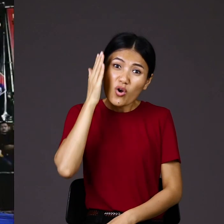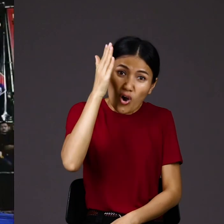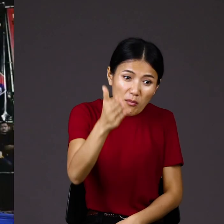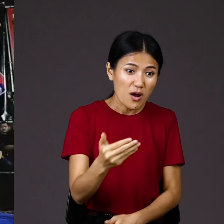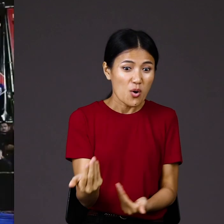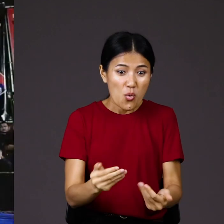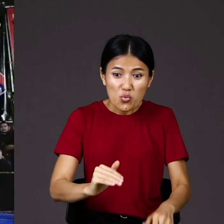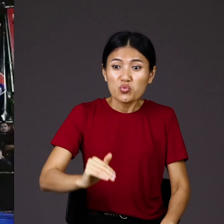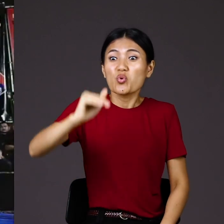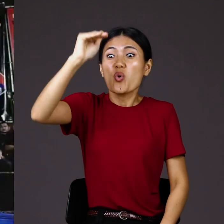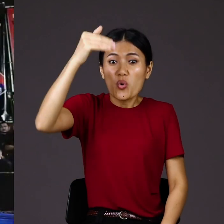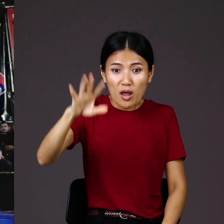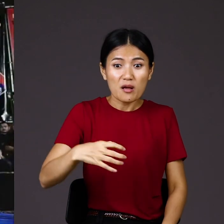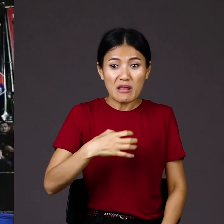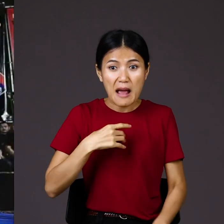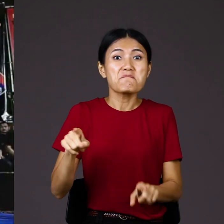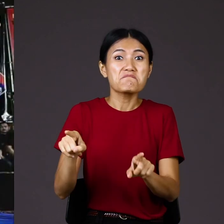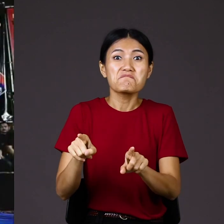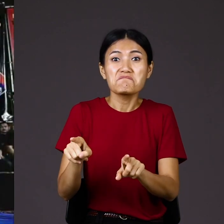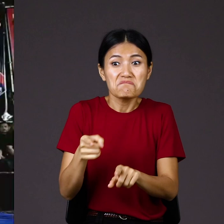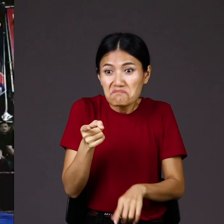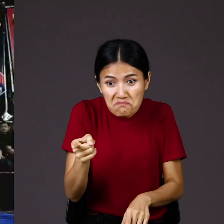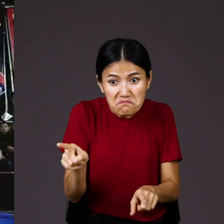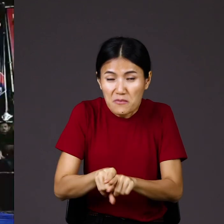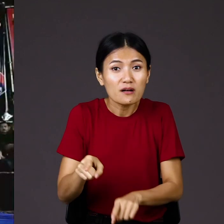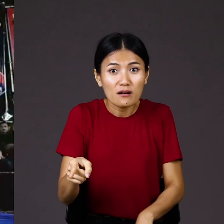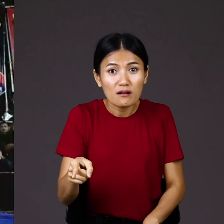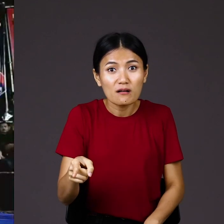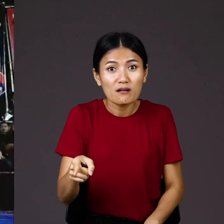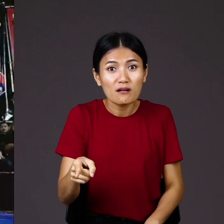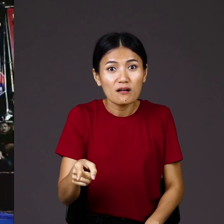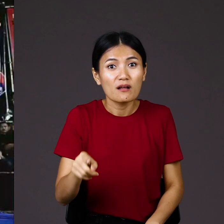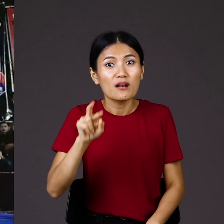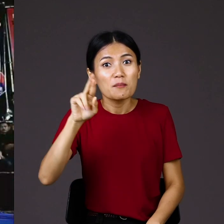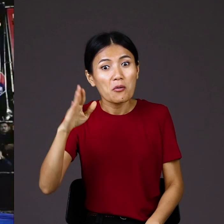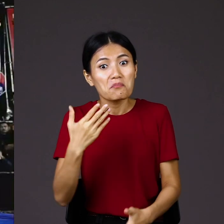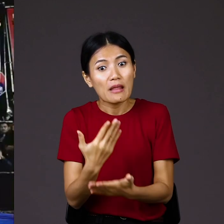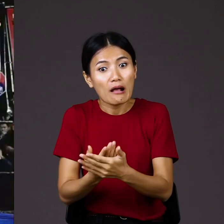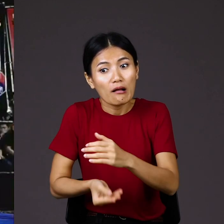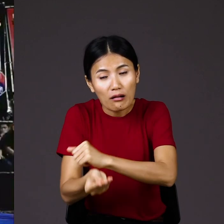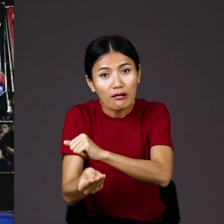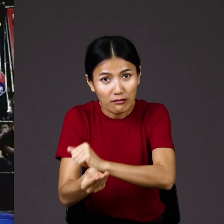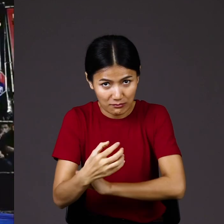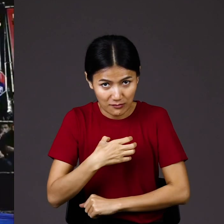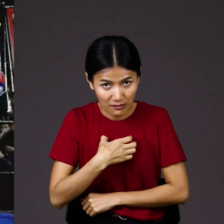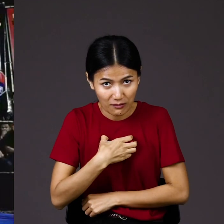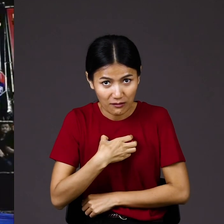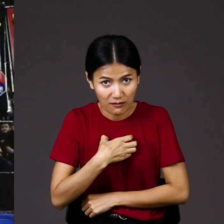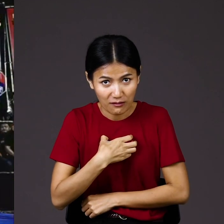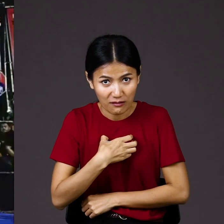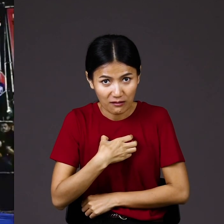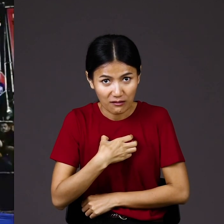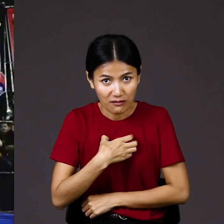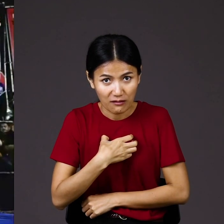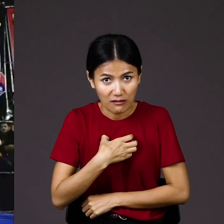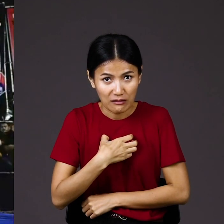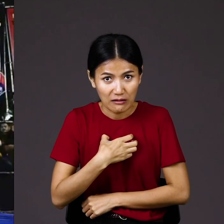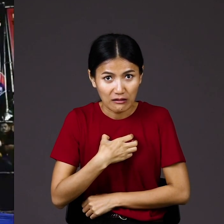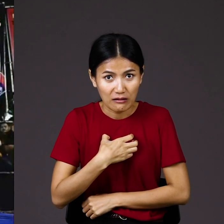ในสังคมแบบนี้เหรอครับมีแต่การใช้อิทธิพลใช้ระบบอุปถัมภ์ซื้อสิทธิ์ซื้อเสียง